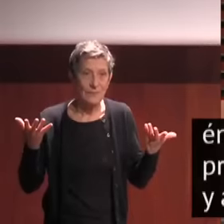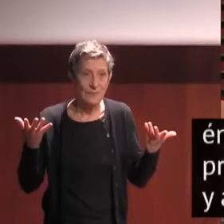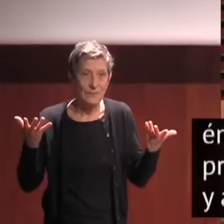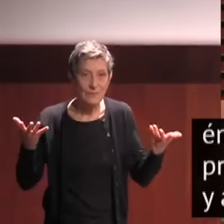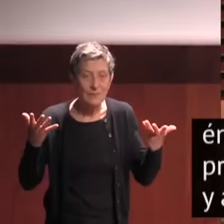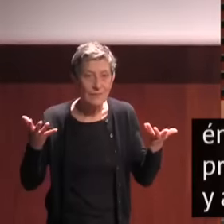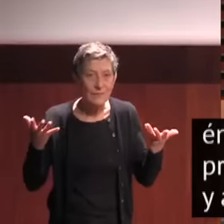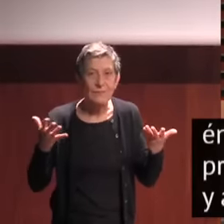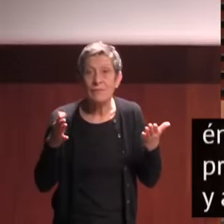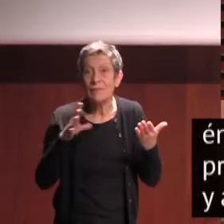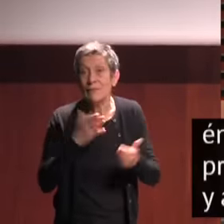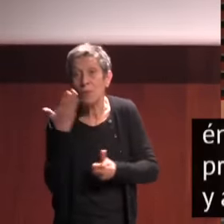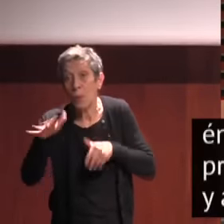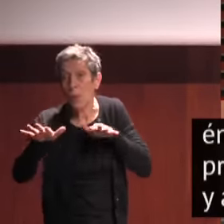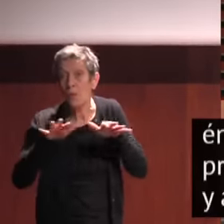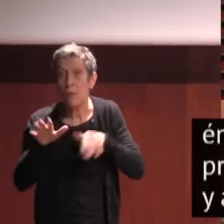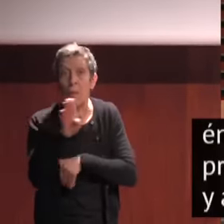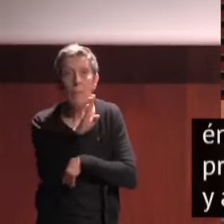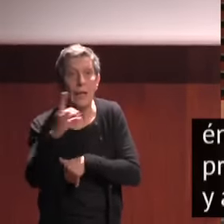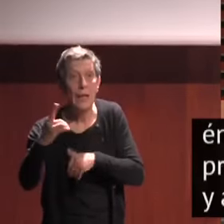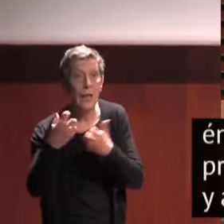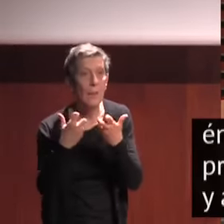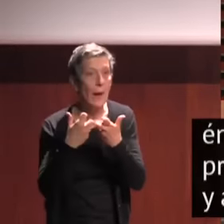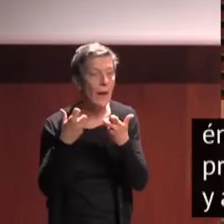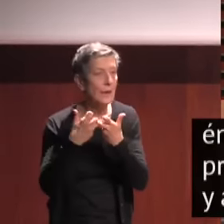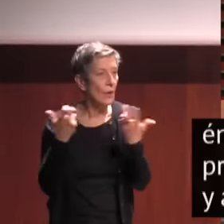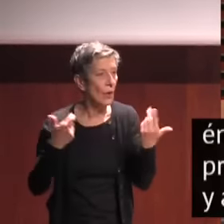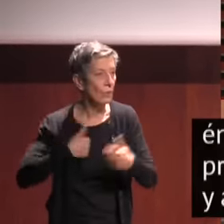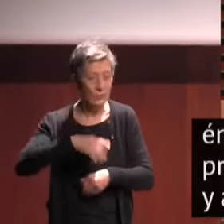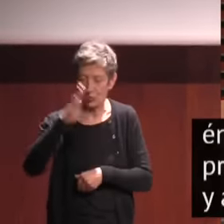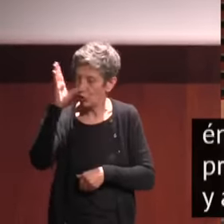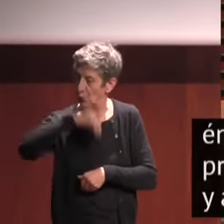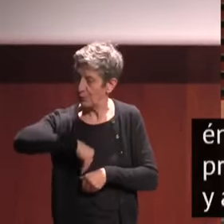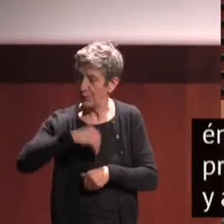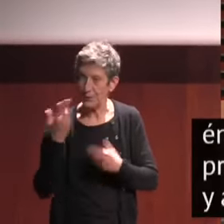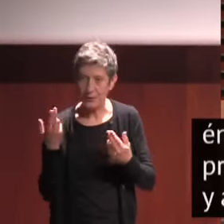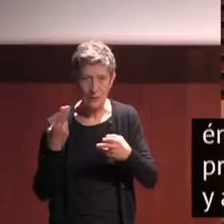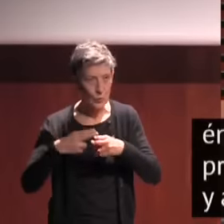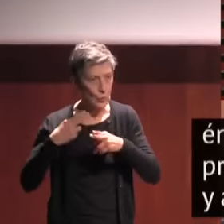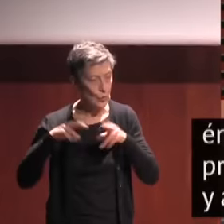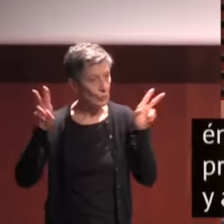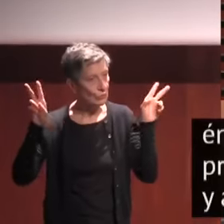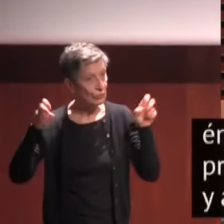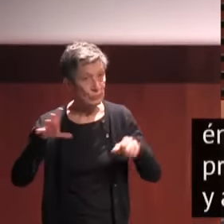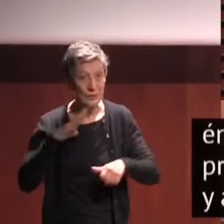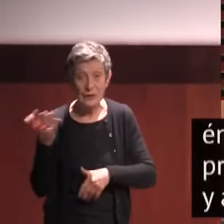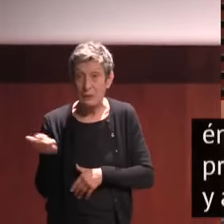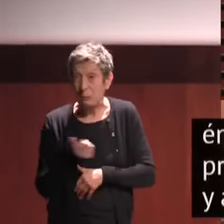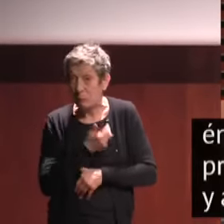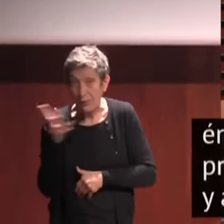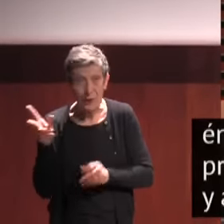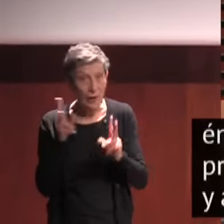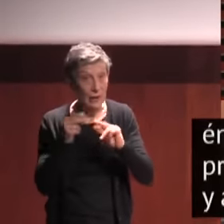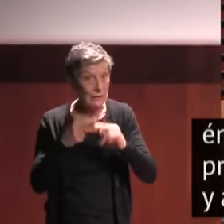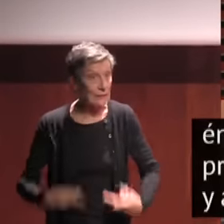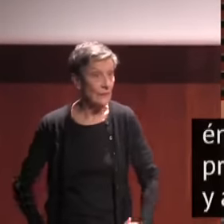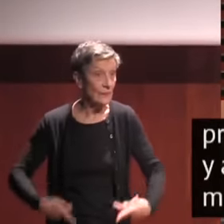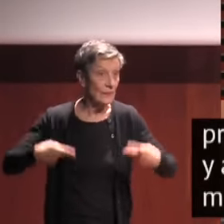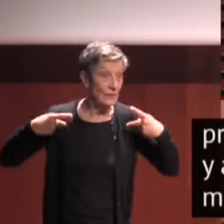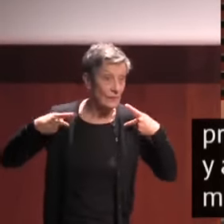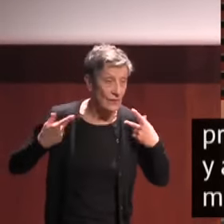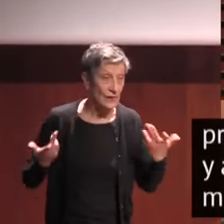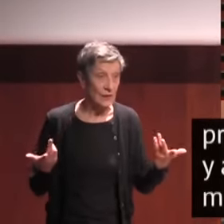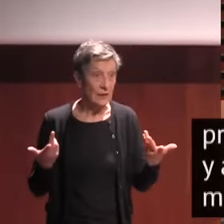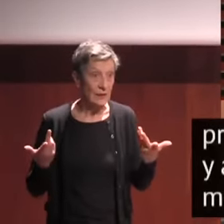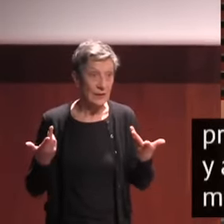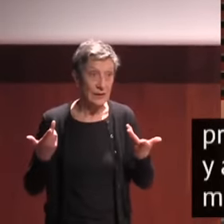aussi en bande dessinée, alors il y a... j'ai oublié, ça m'échappe le nom, mais il y a beaucoup de récits des vies sous la forme